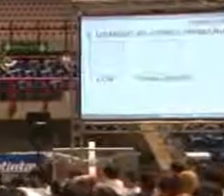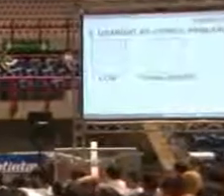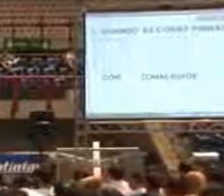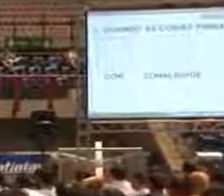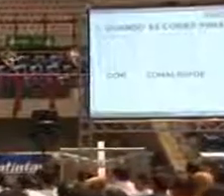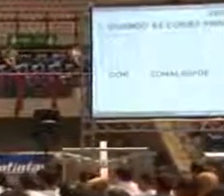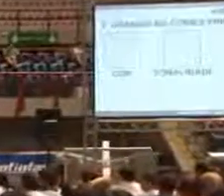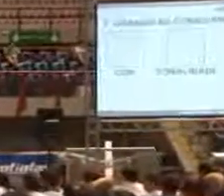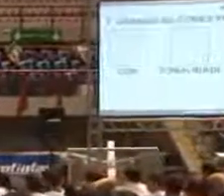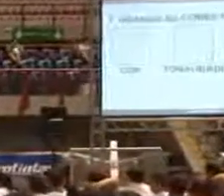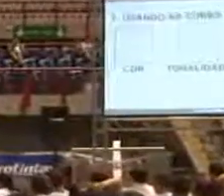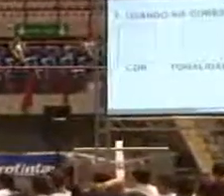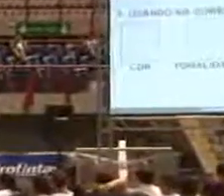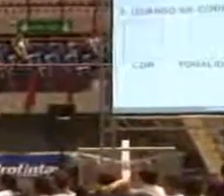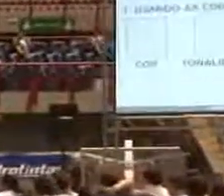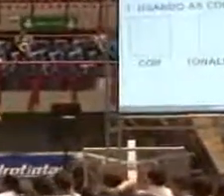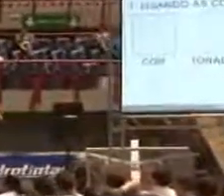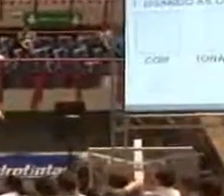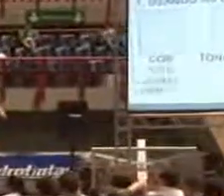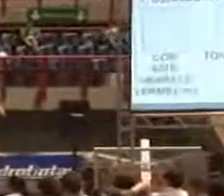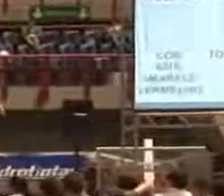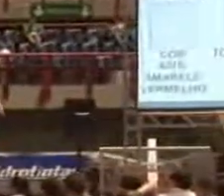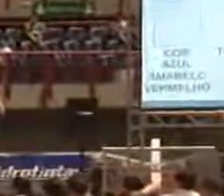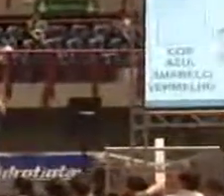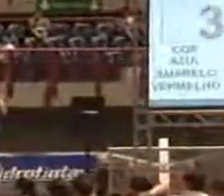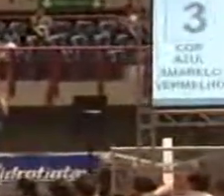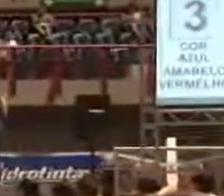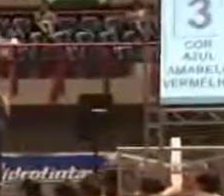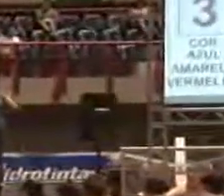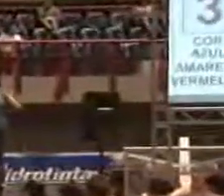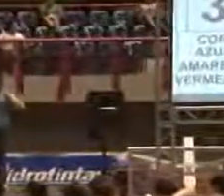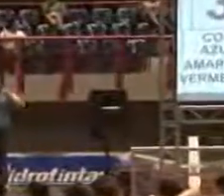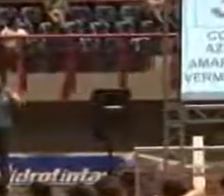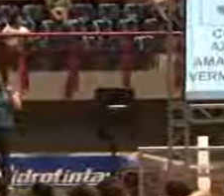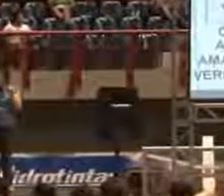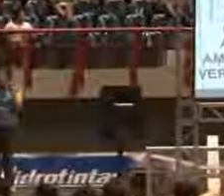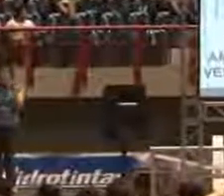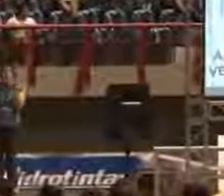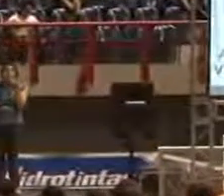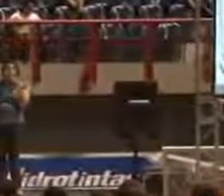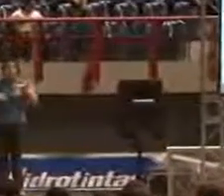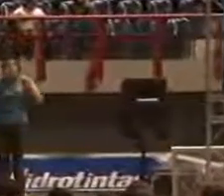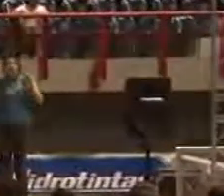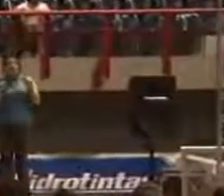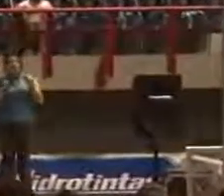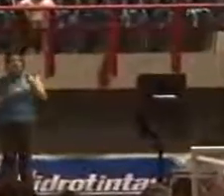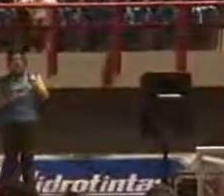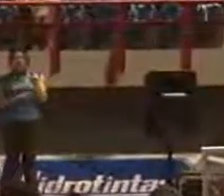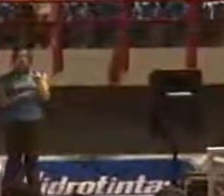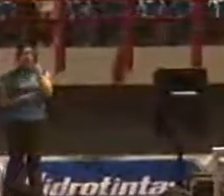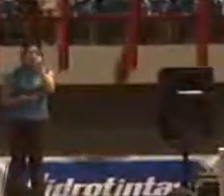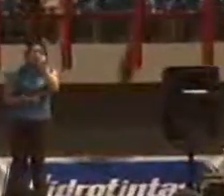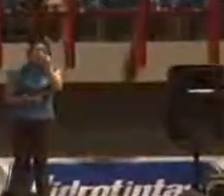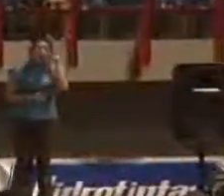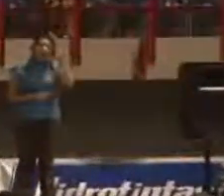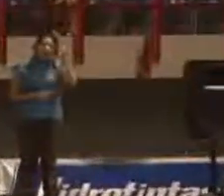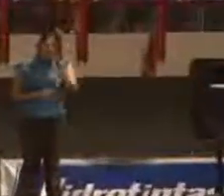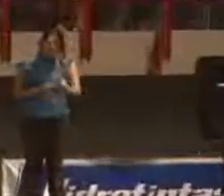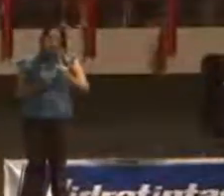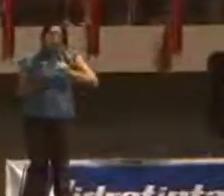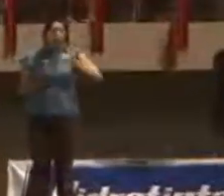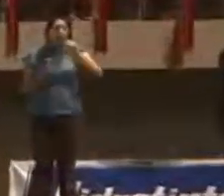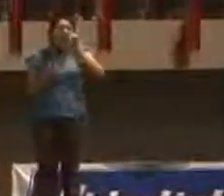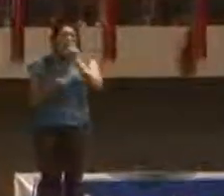azul, amarelo e vermelho. Então, para escolher a cor, eu posso escolher o azul, o amarelo e o